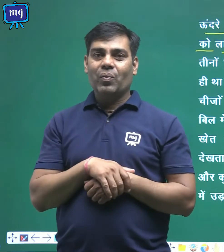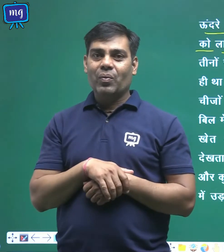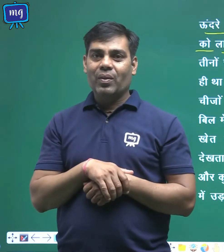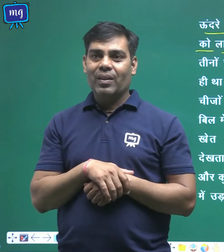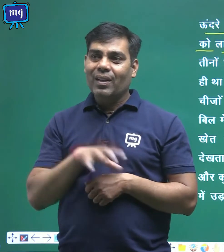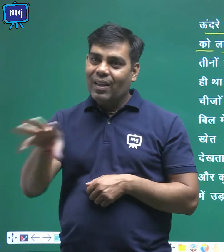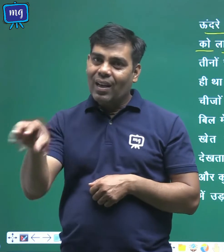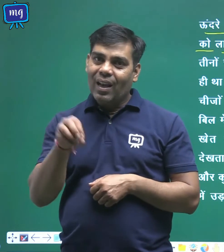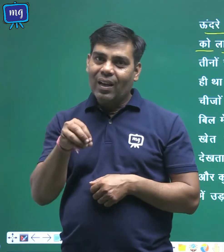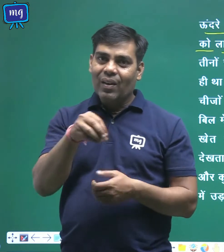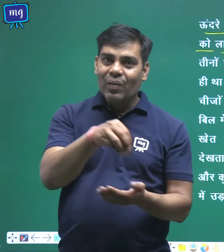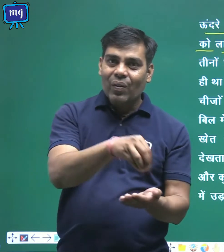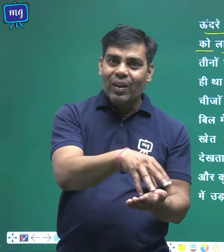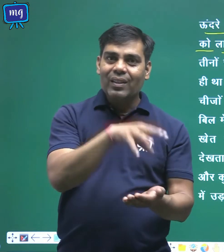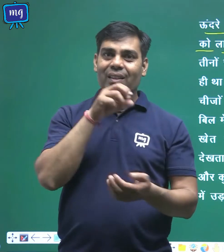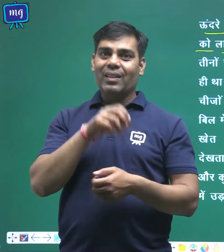लाकर रख दी।